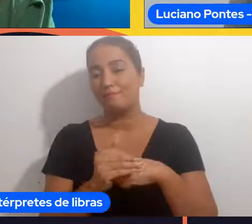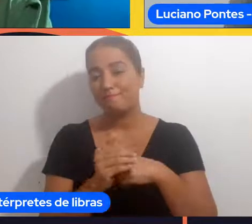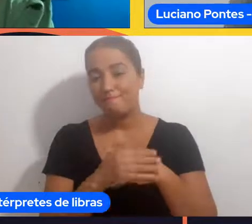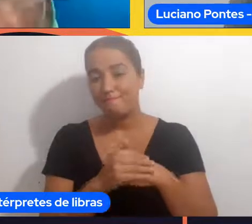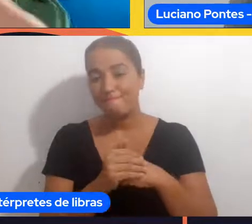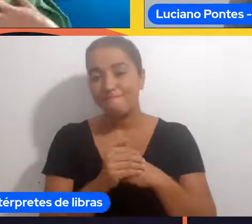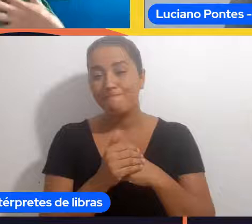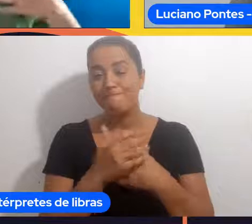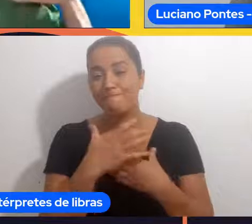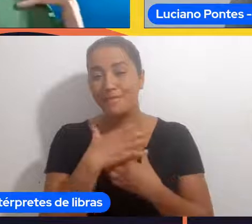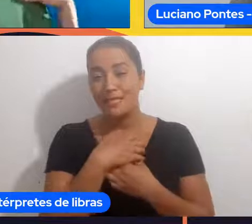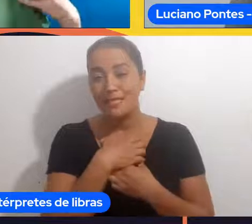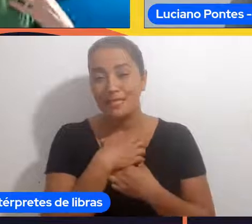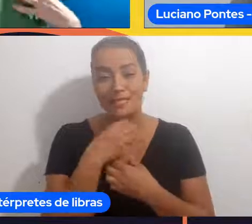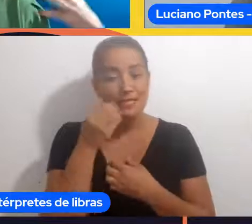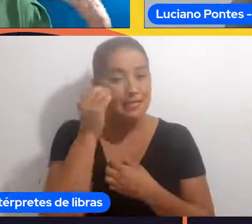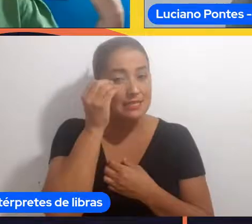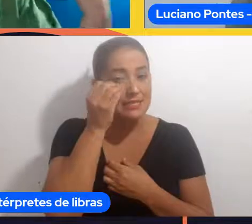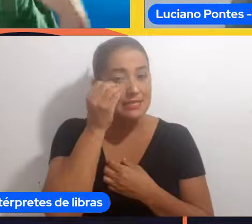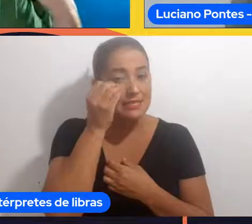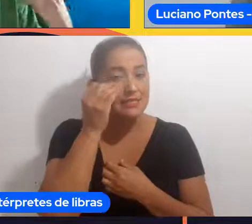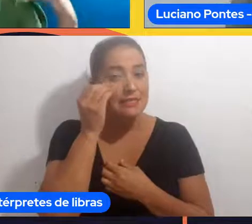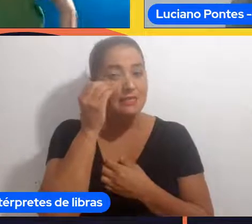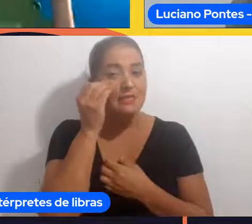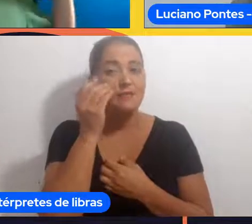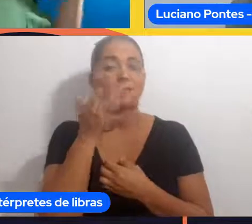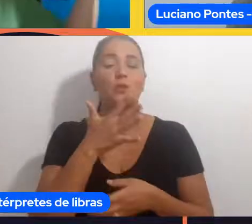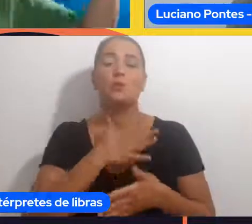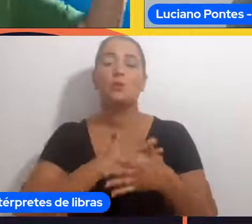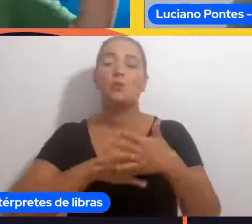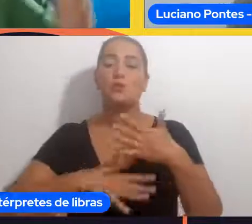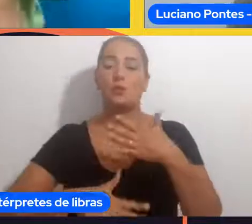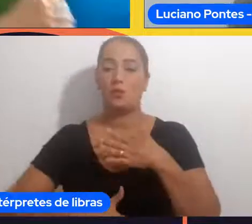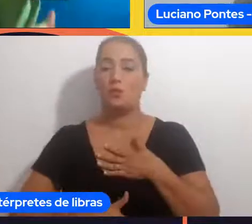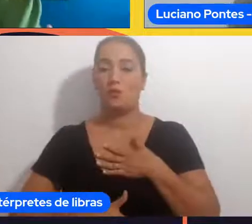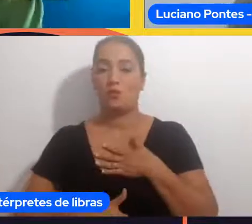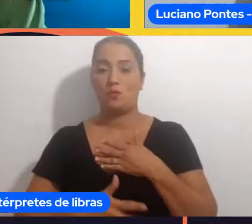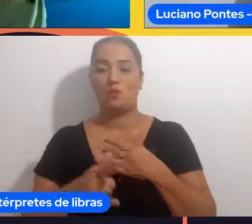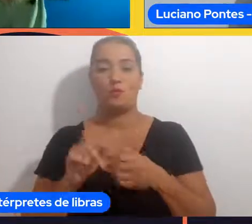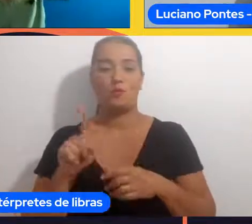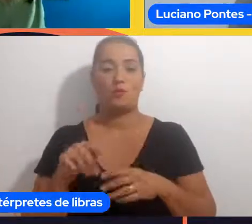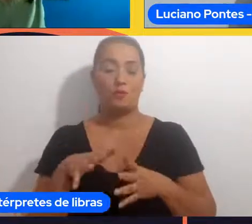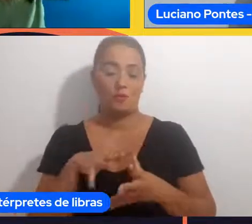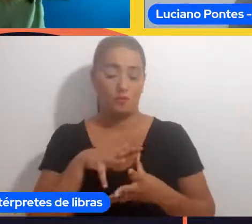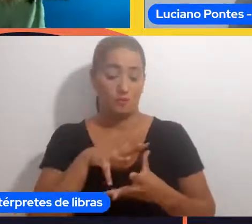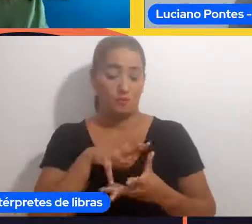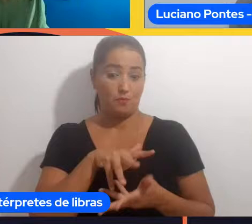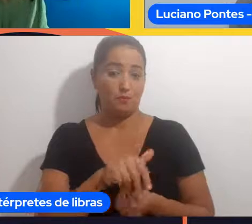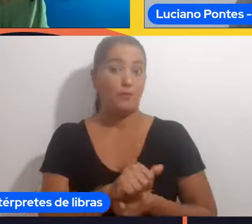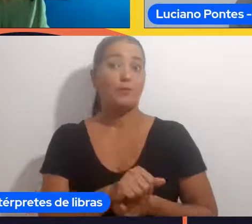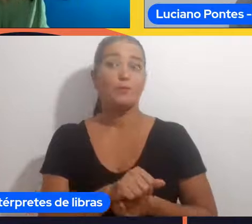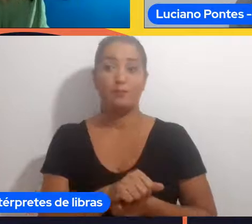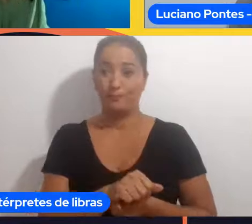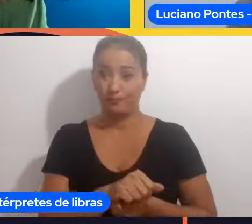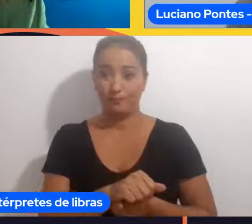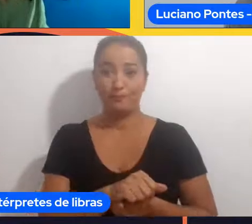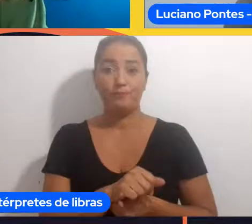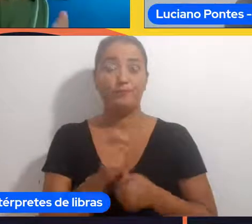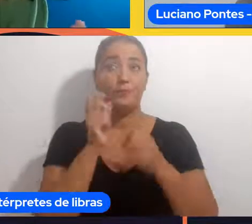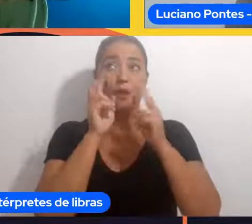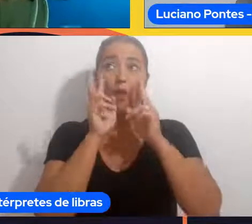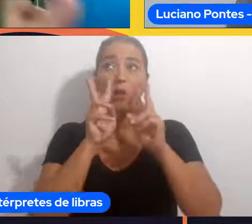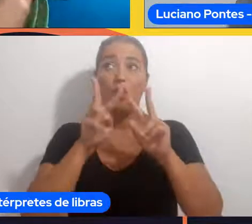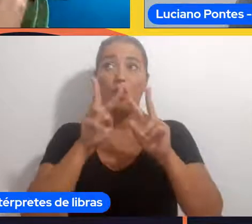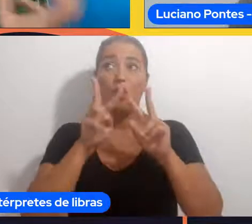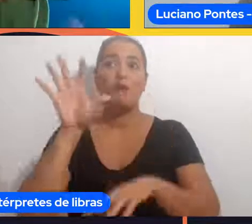as experimentações mais nesse corpo e no mundo ao redor, né? É olhar para uma árvore, ver o tamanho